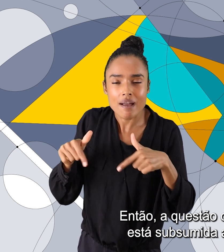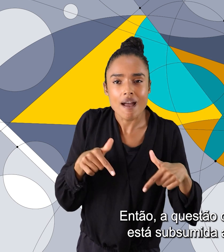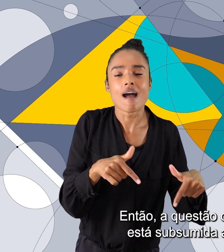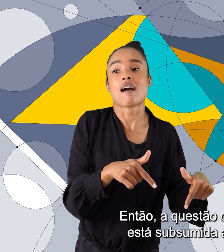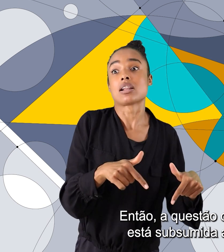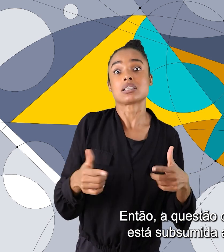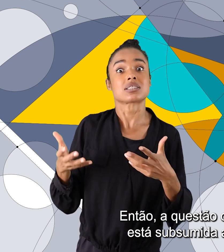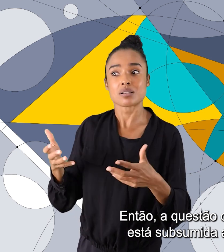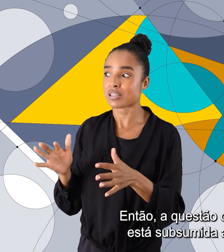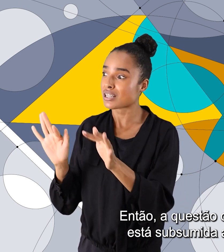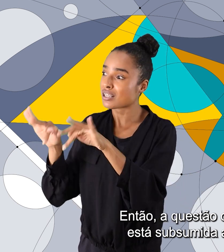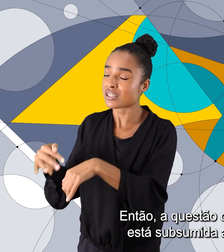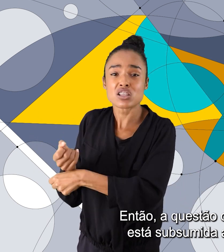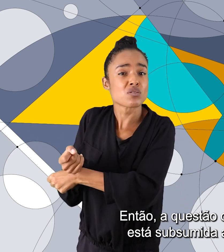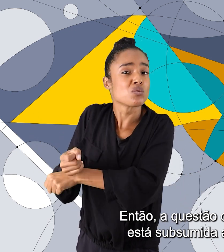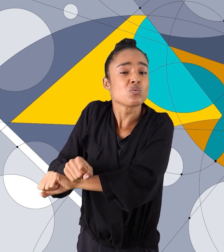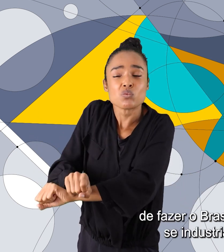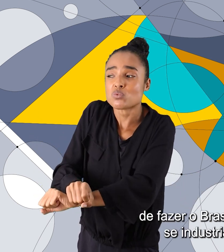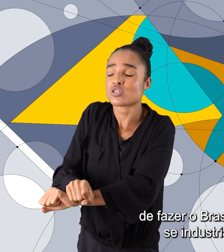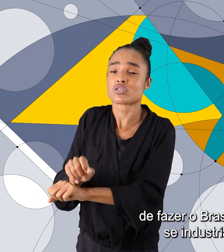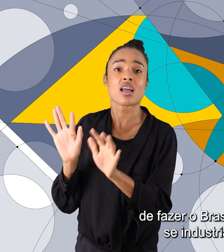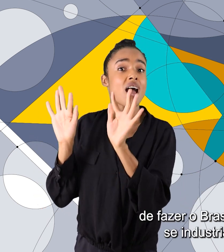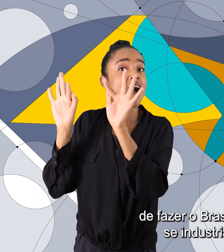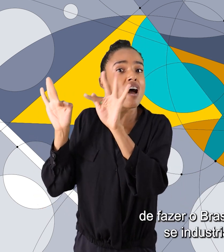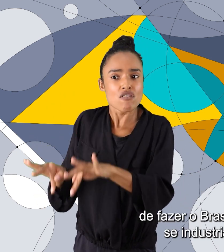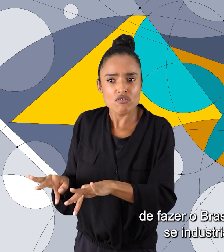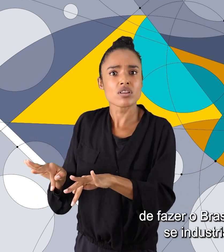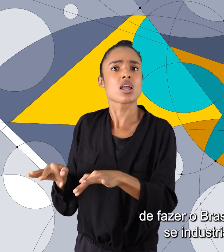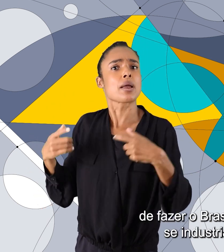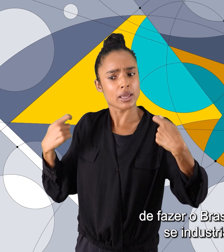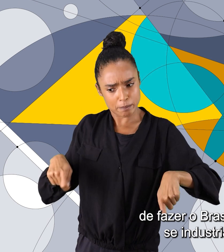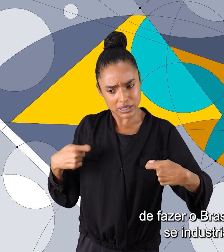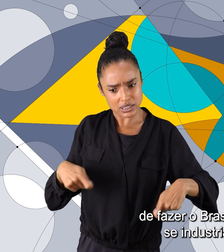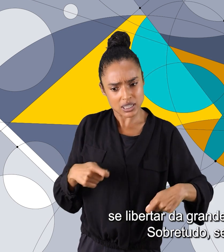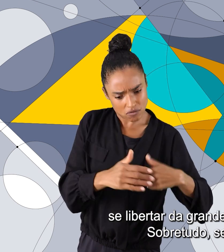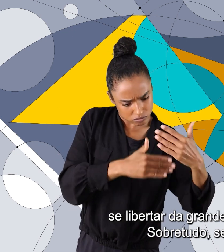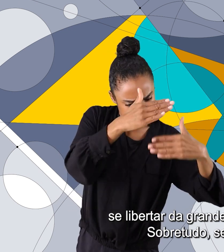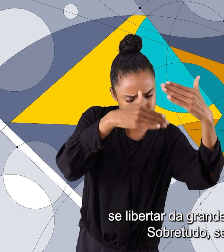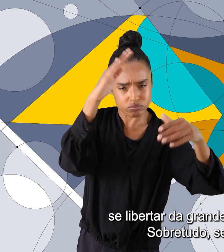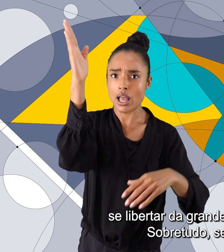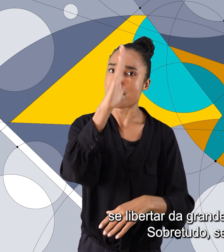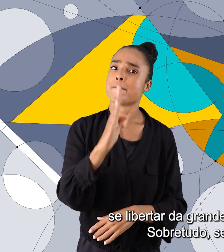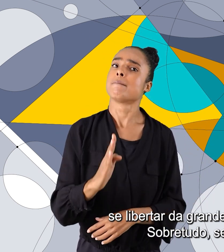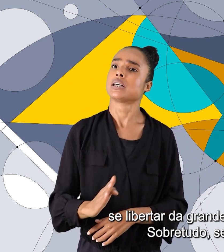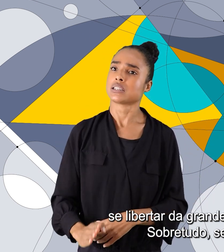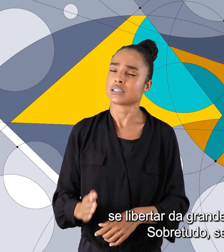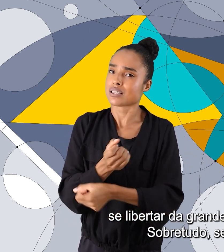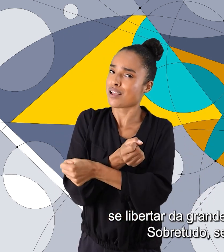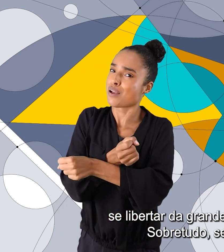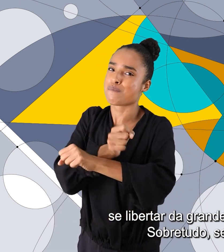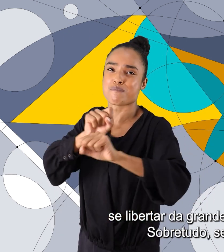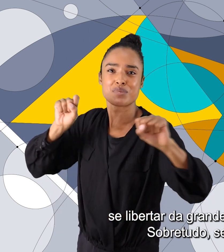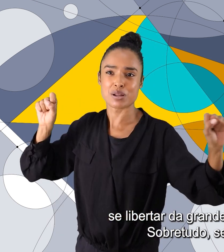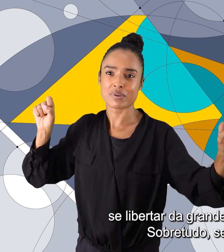está subsumida a um projeto de fazer o Brasil crescer, se industrializar, se libertar da grande